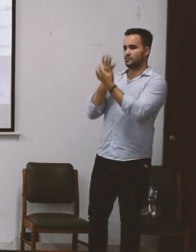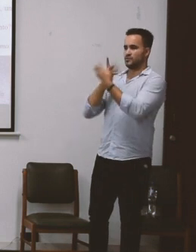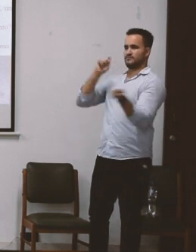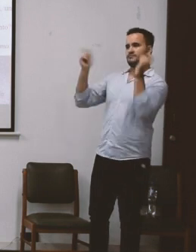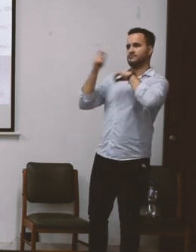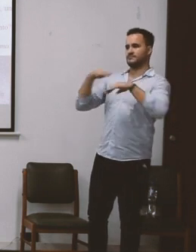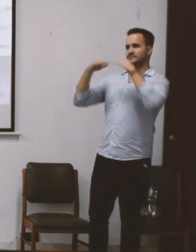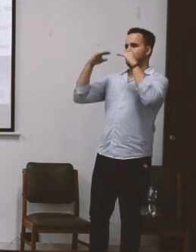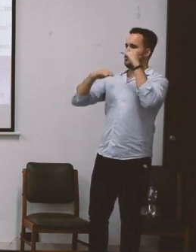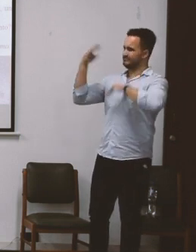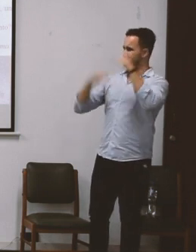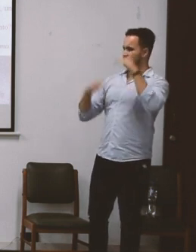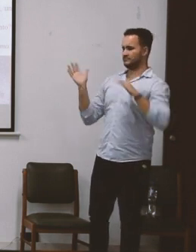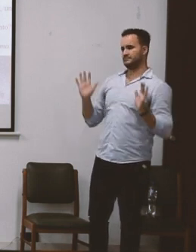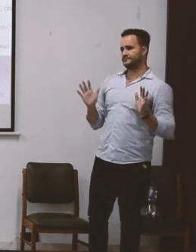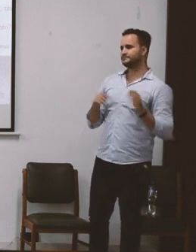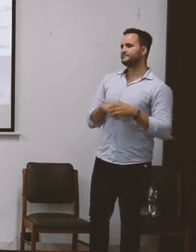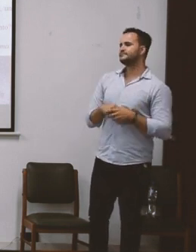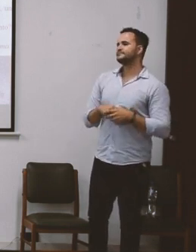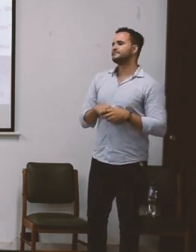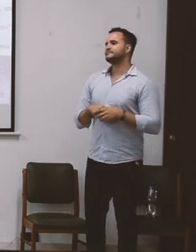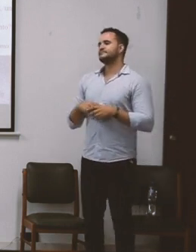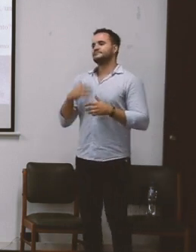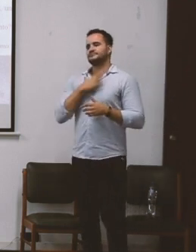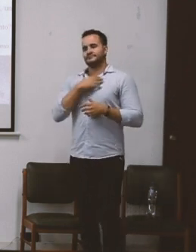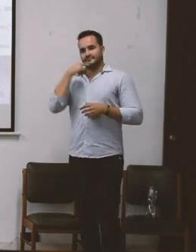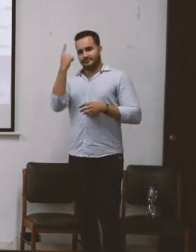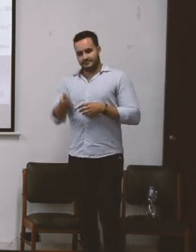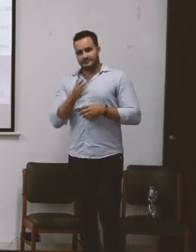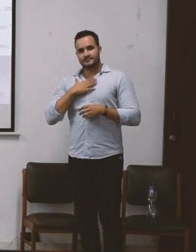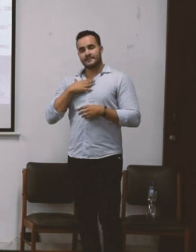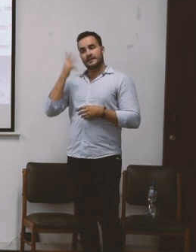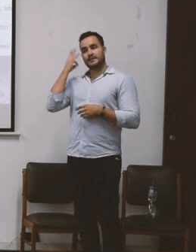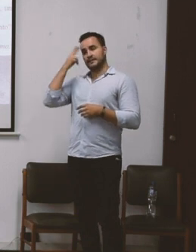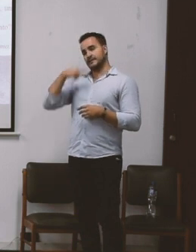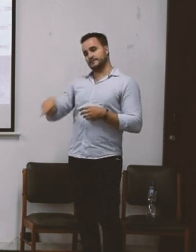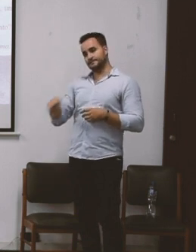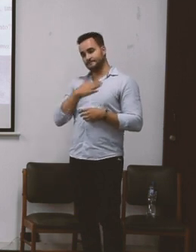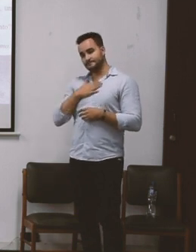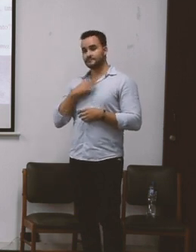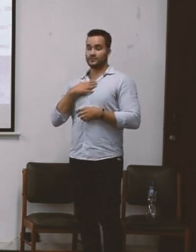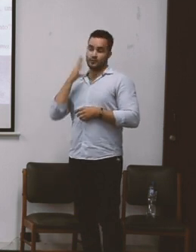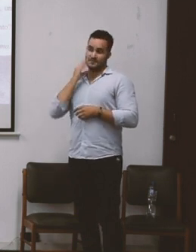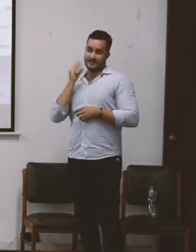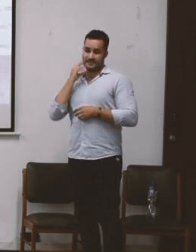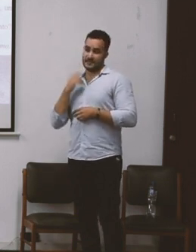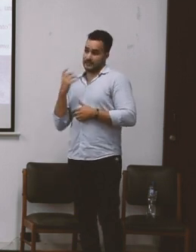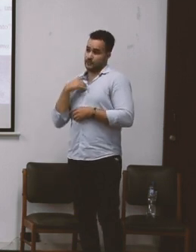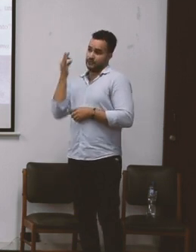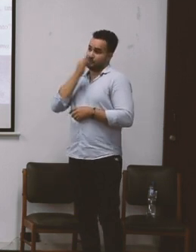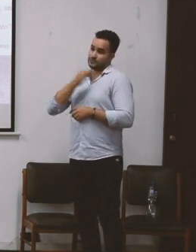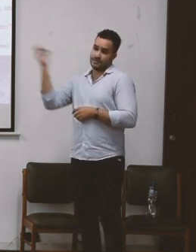social. Como les dije, yo soy padre de una persona con síndrome de Down y a través de esa experiencia quisiera